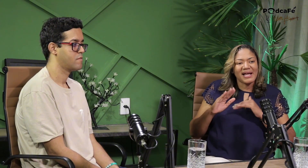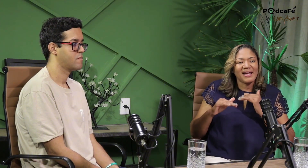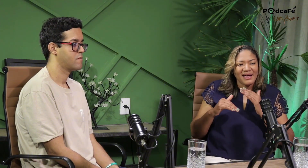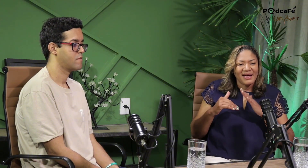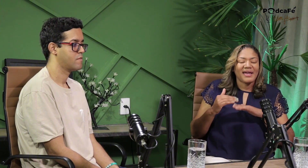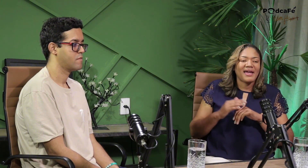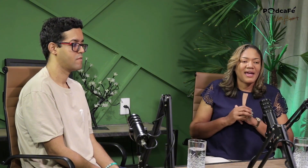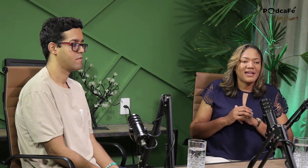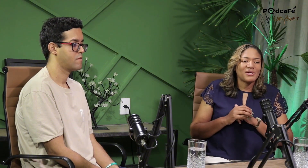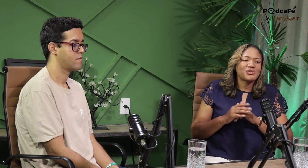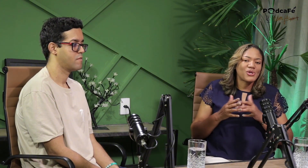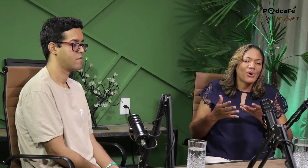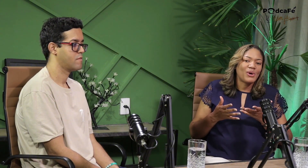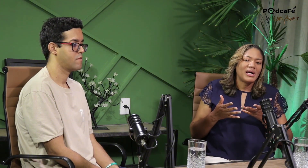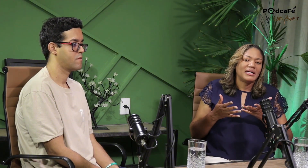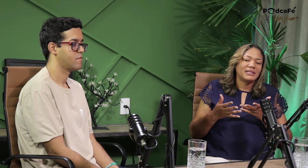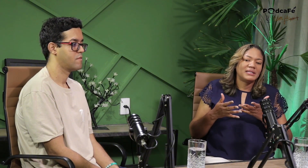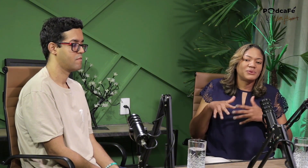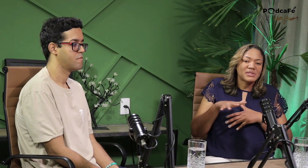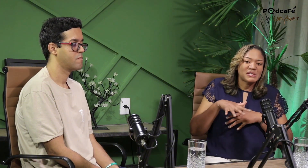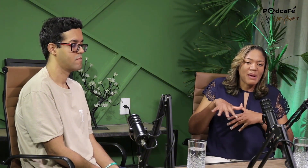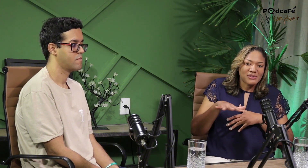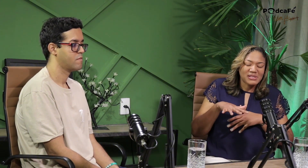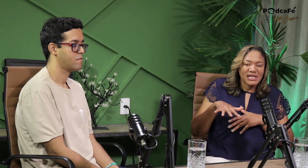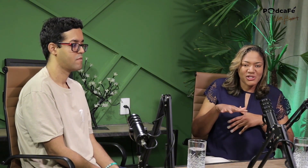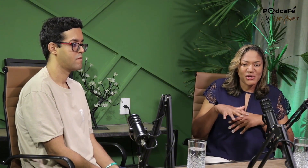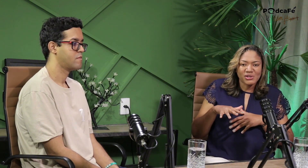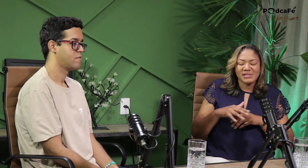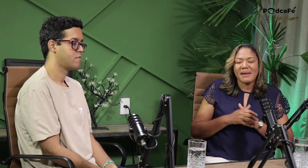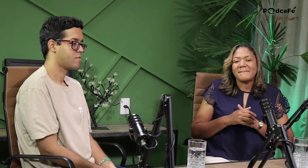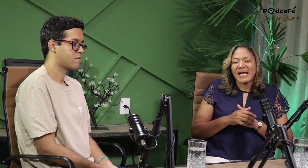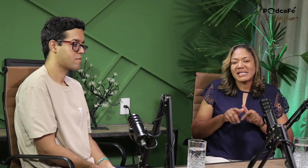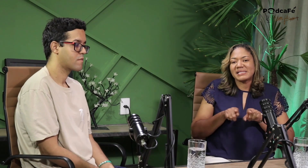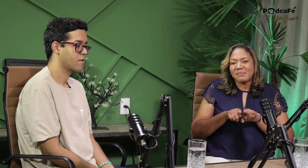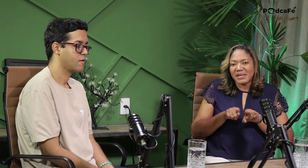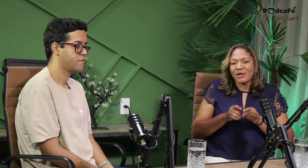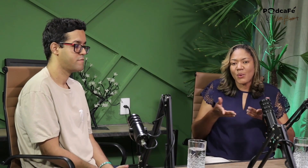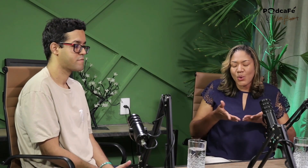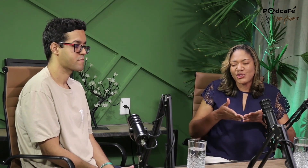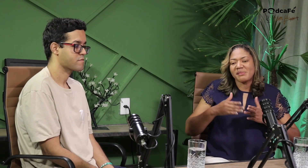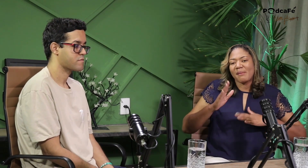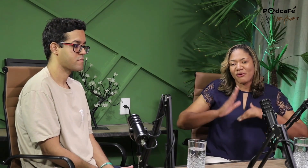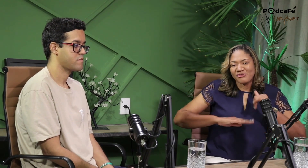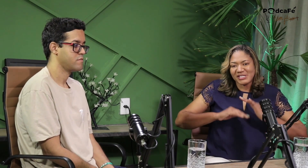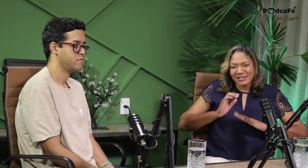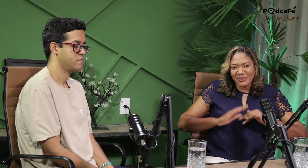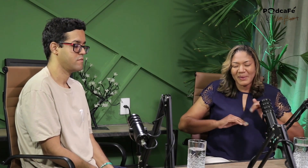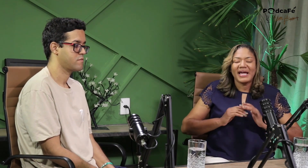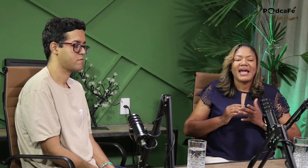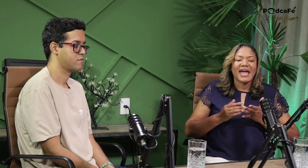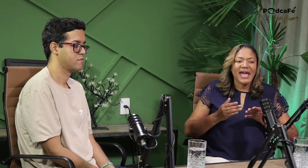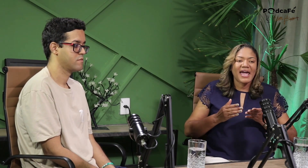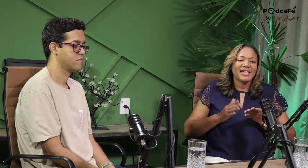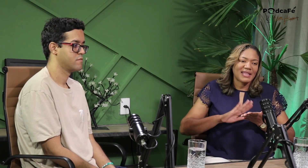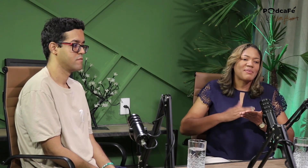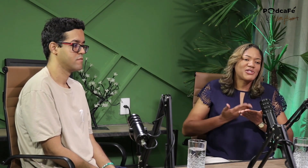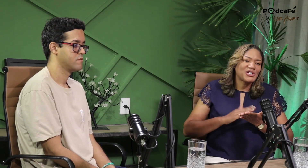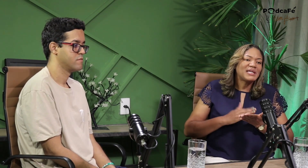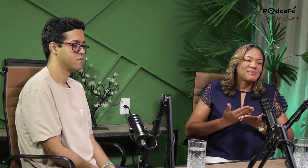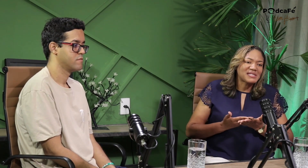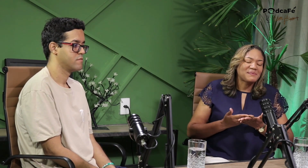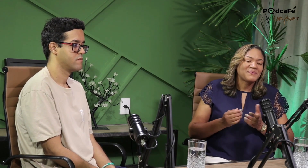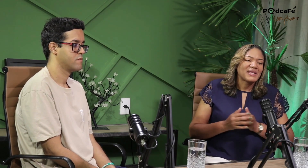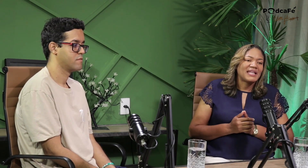para estar não só nos espaços religiosos, né? Mas também hoje a minha profissão é